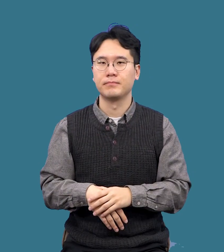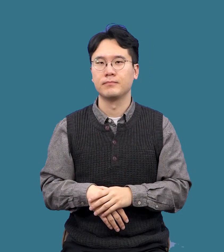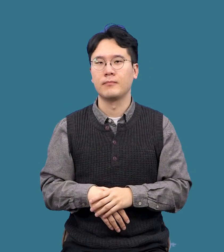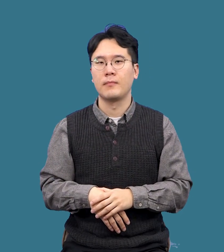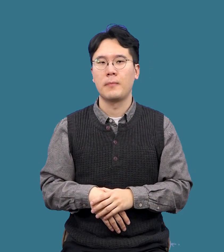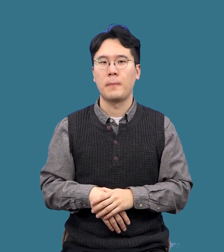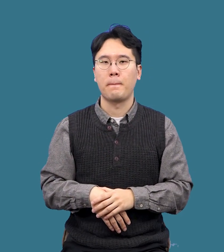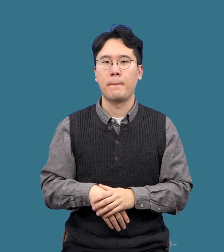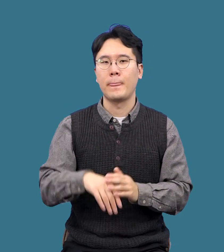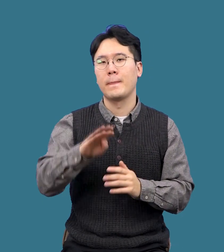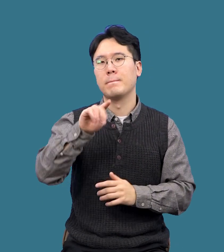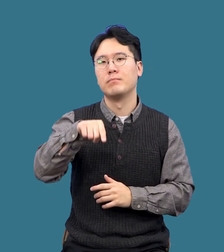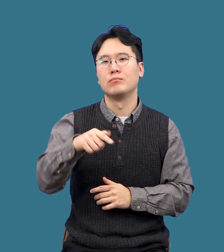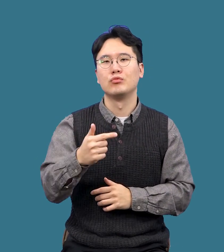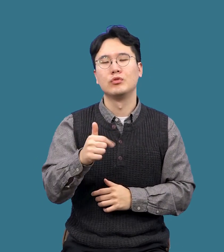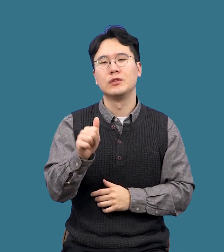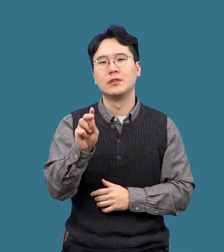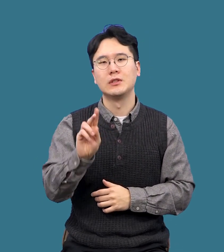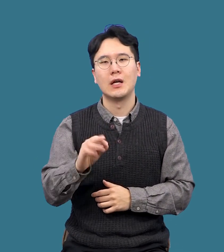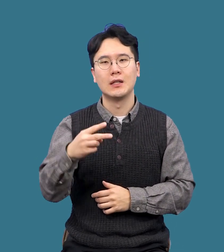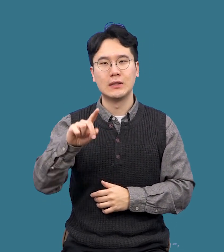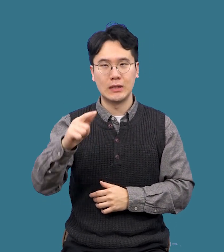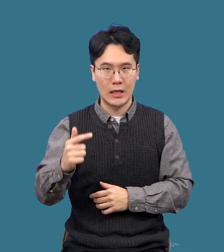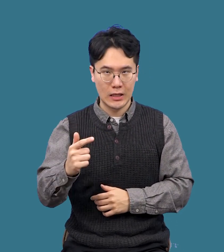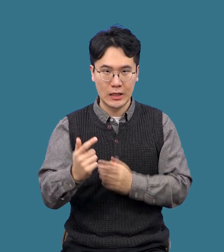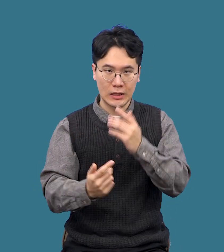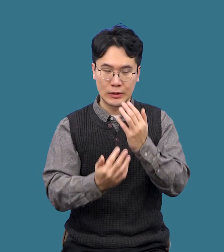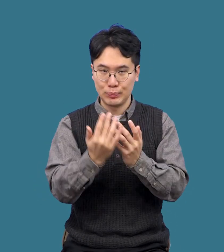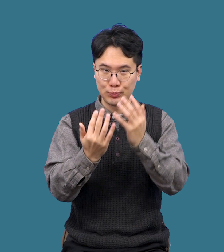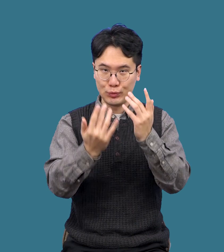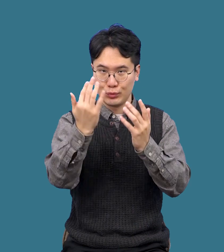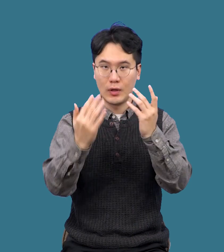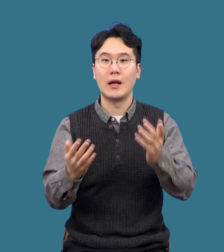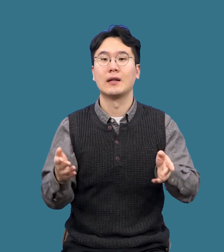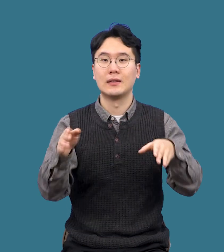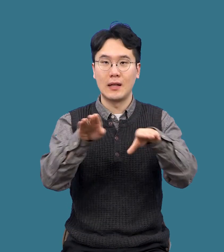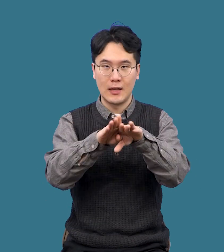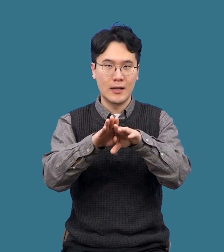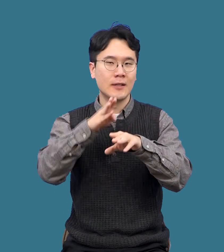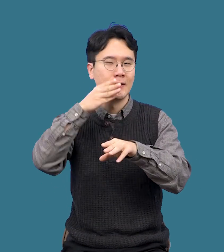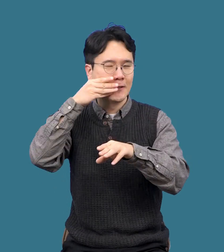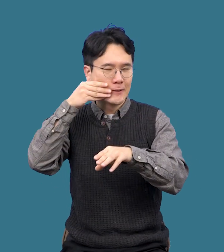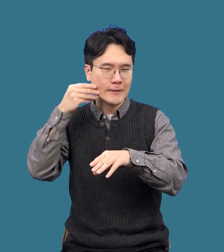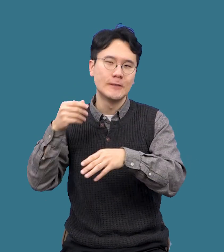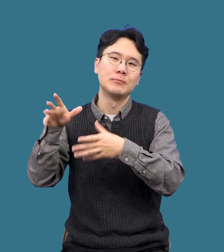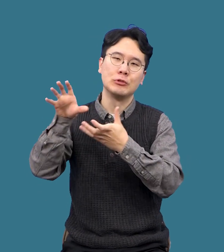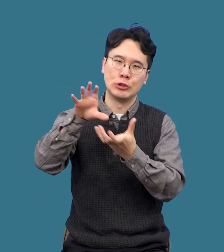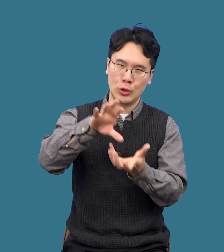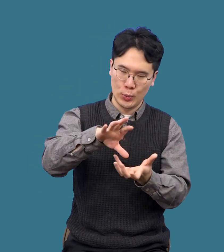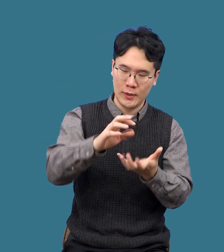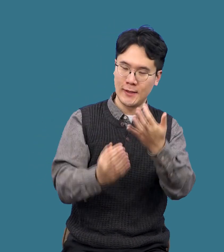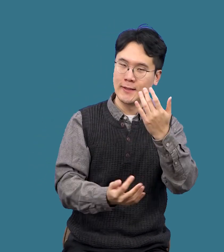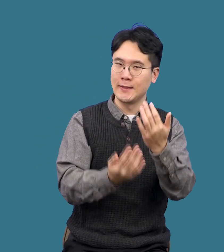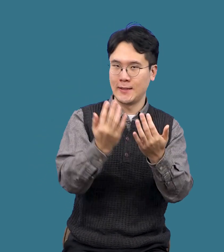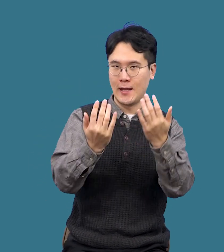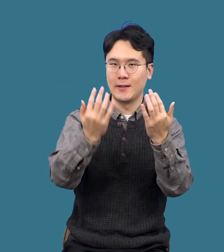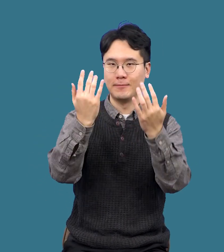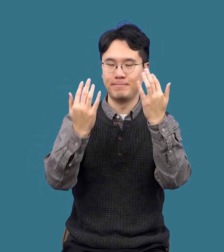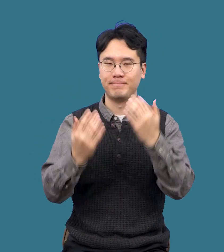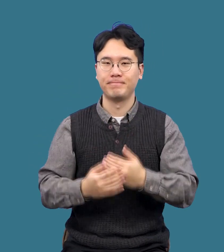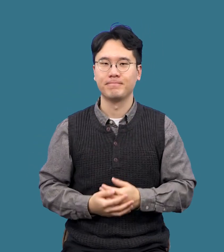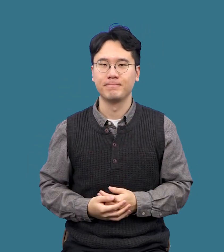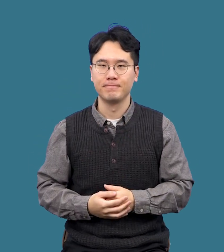들어가 분향단에 기름을 넣고 향을 피워야만 했습니다. 그리고 향을 피우는